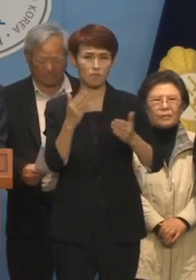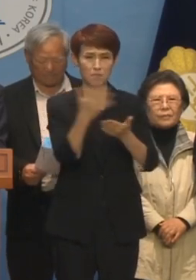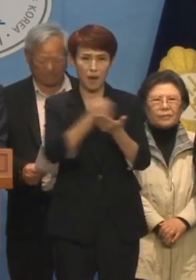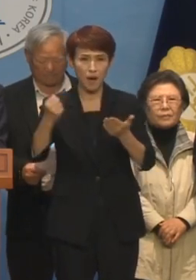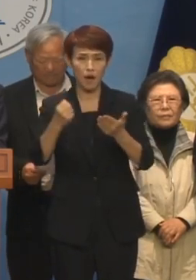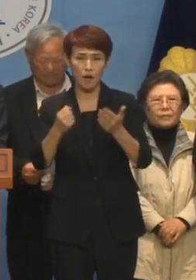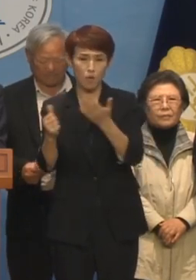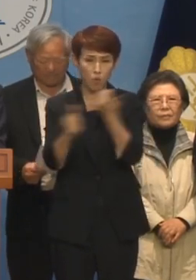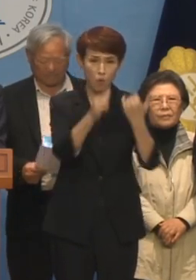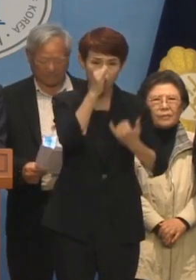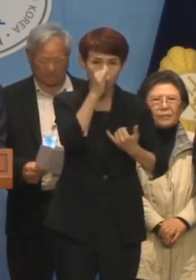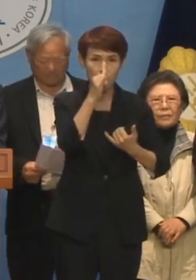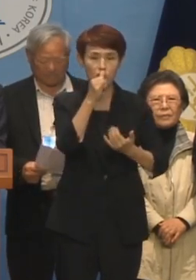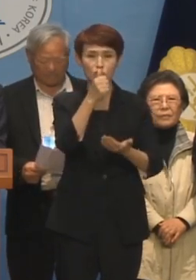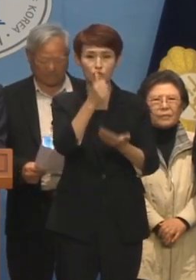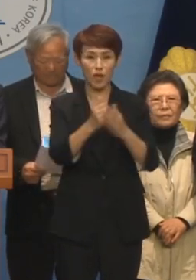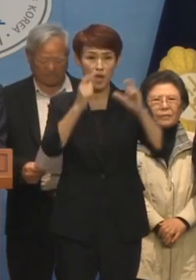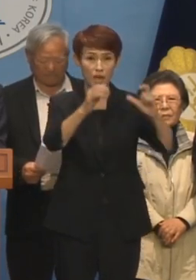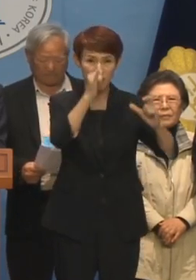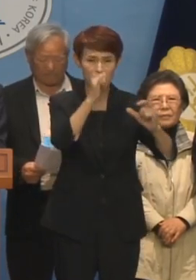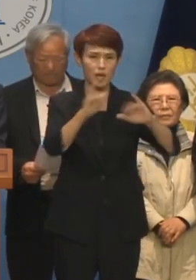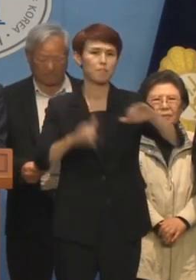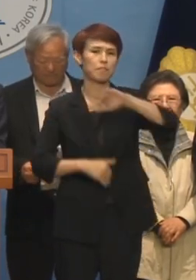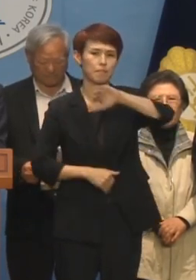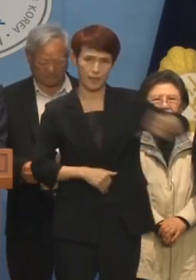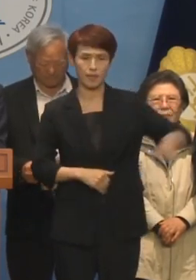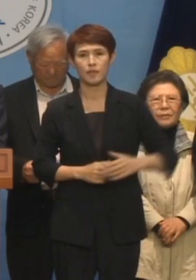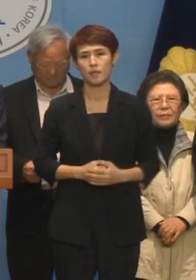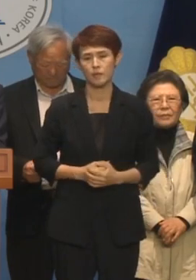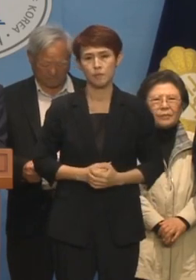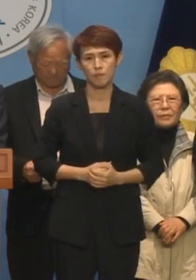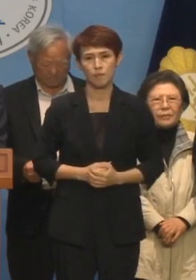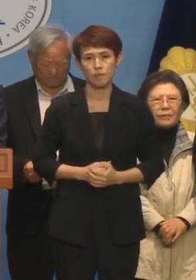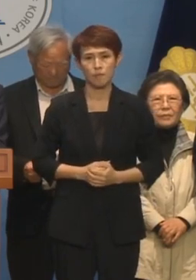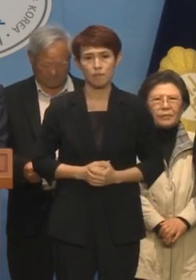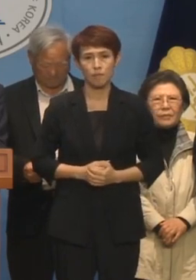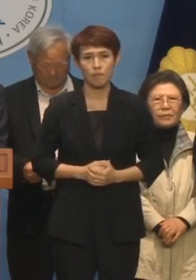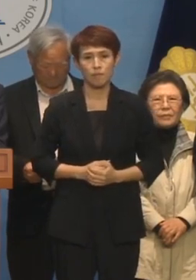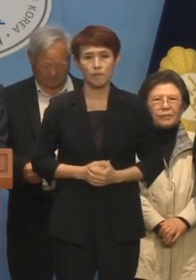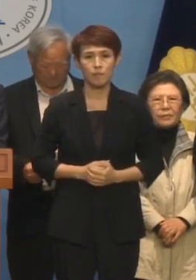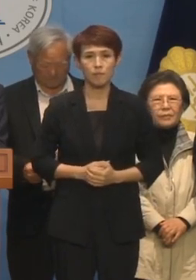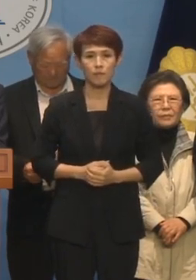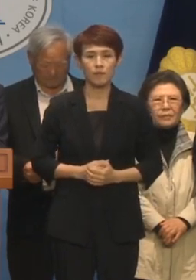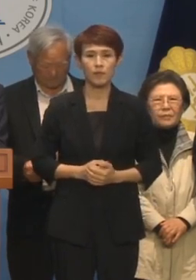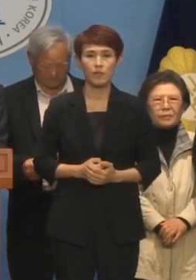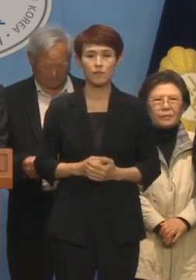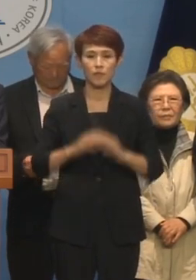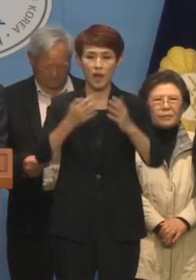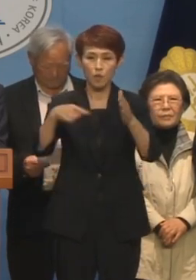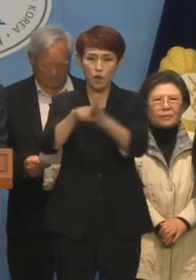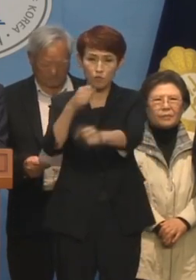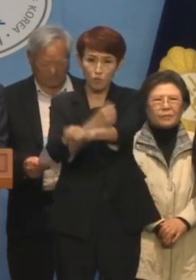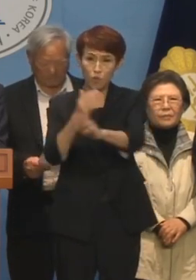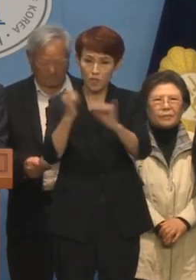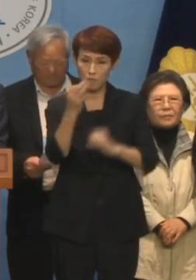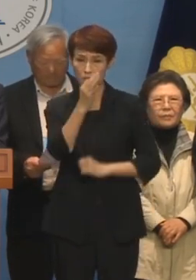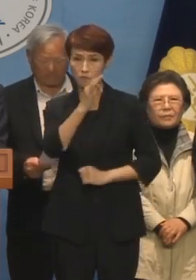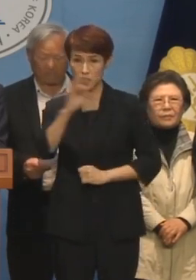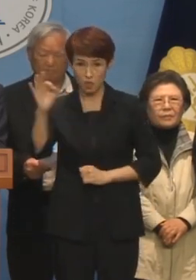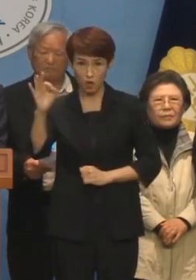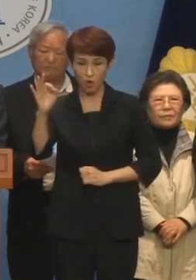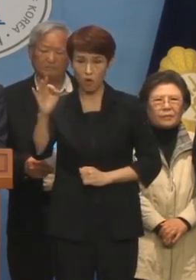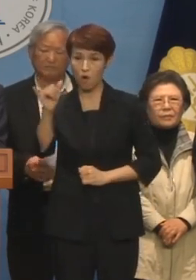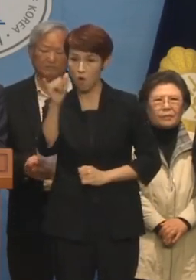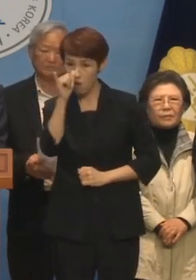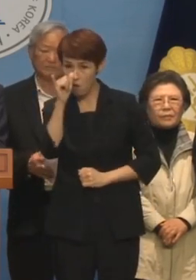형이 확정된 사람은 제외하도록 했습니다. 이에 더해서 민주유공자로